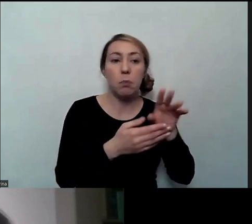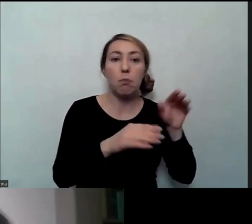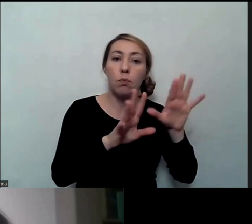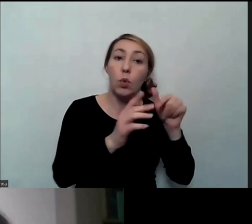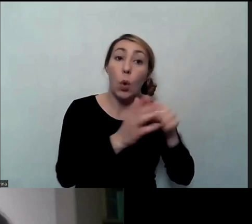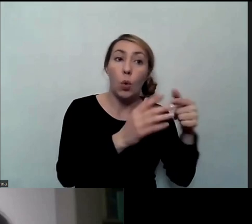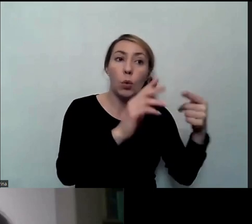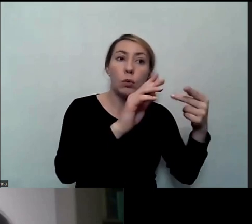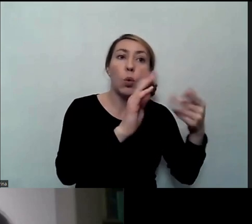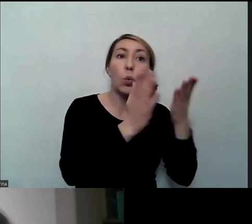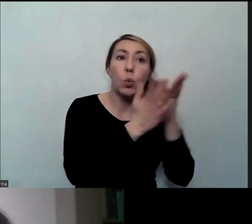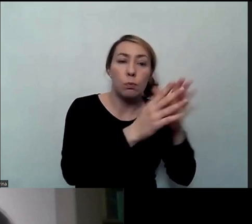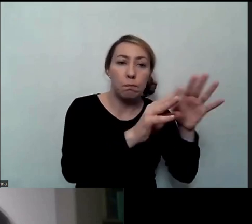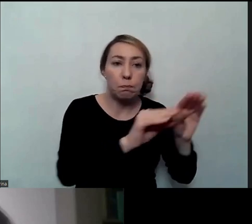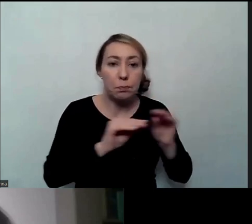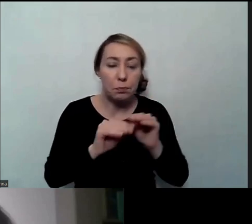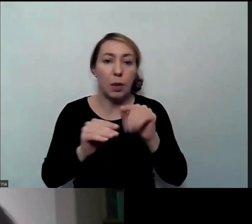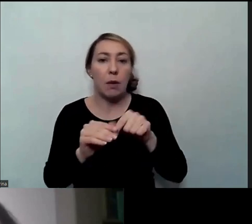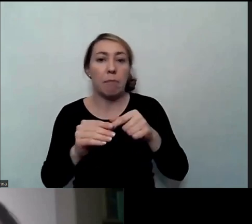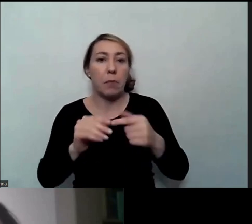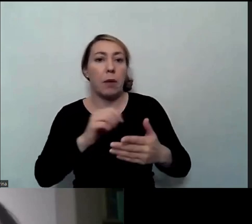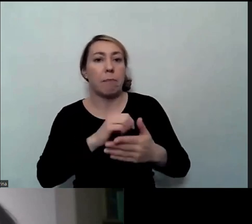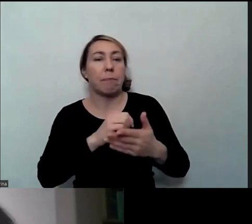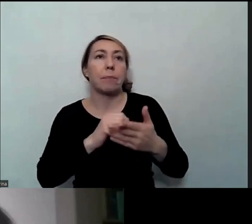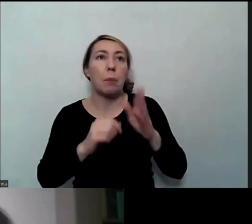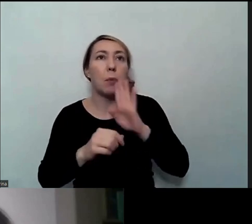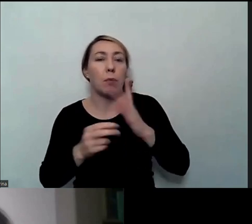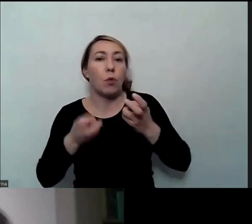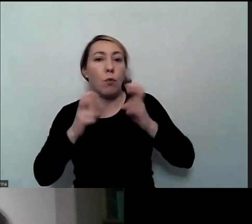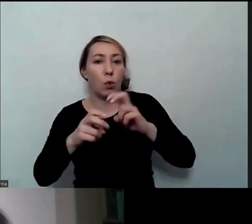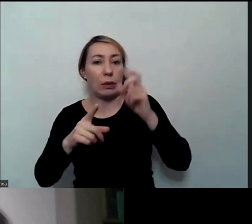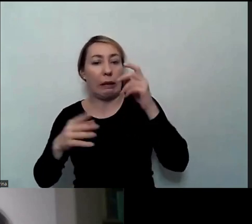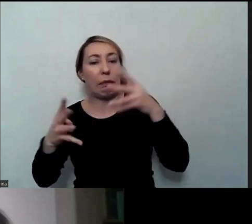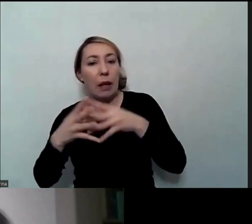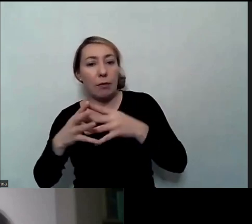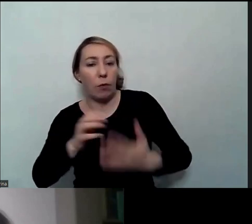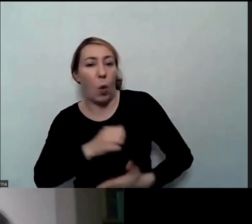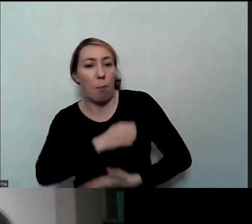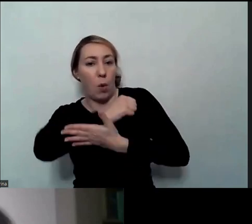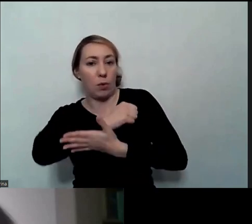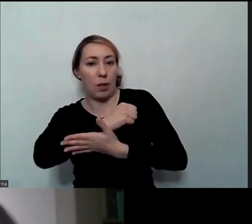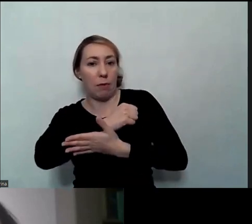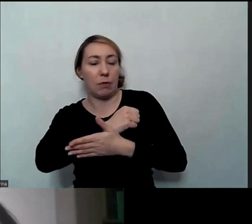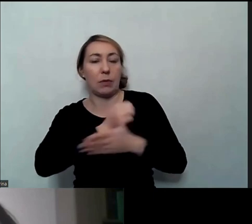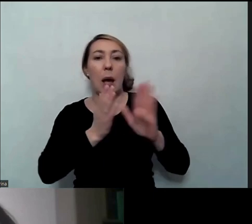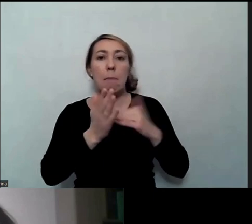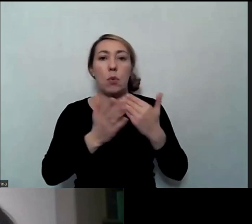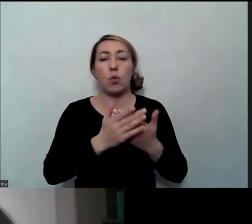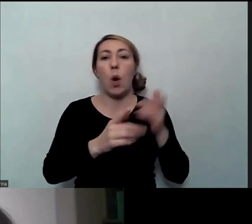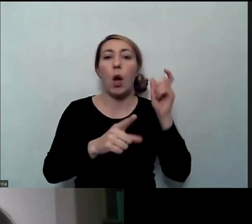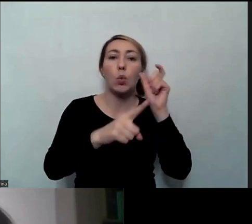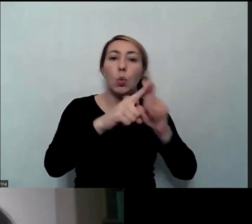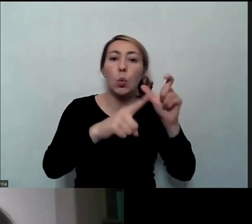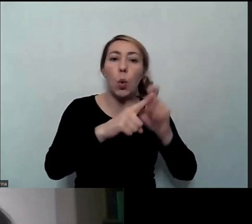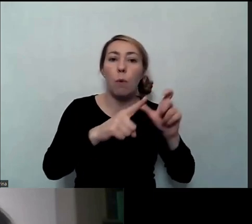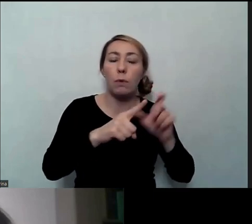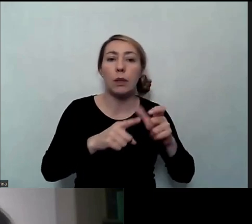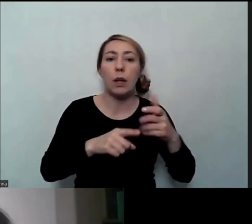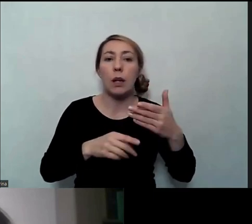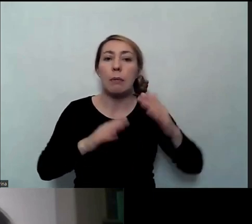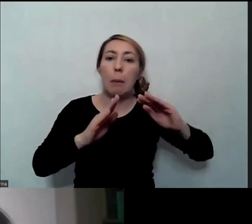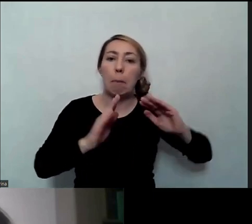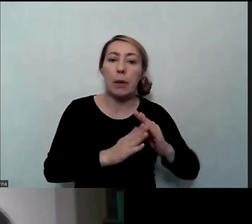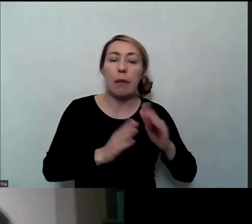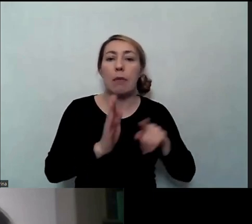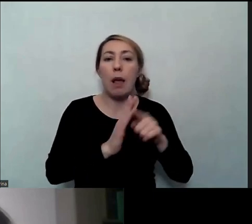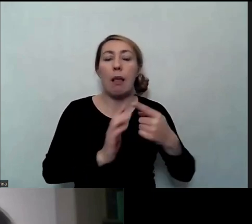pozwalały nam budować nasz test w oparciu o coś, to znaczy na przykład o te słowniki minimum, które są dla